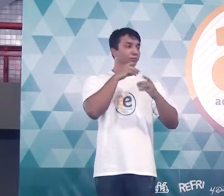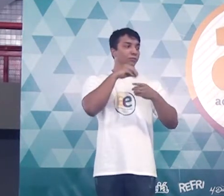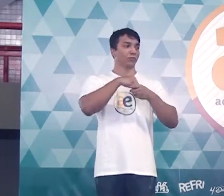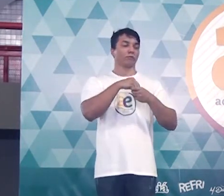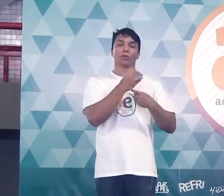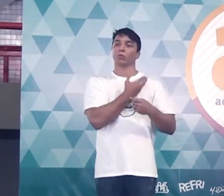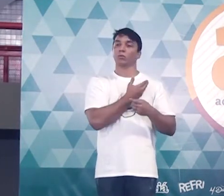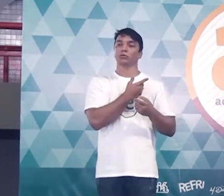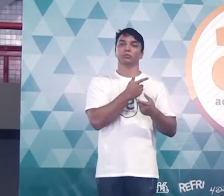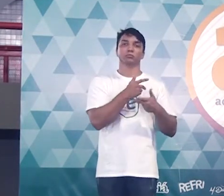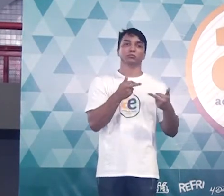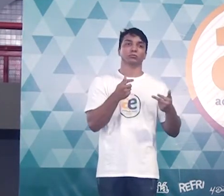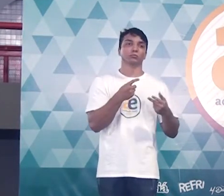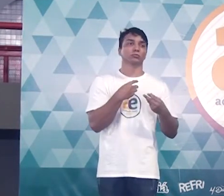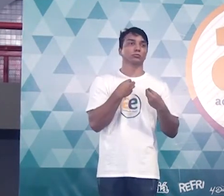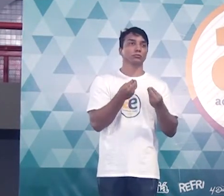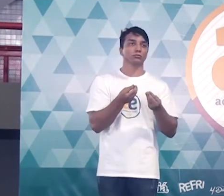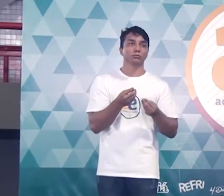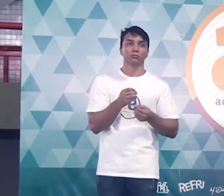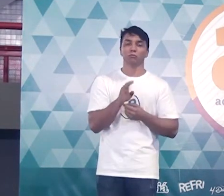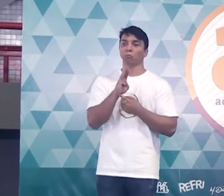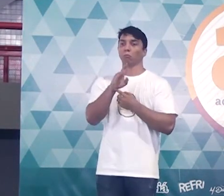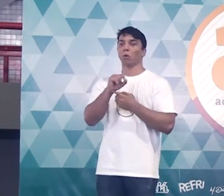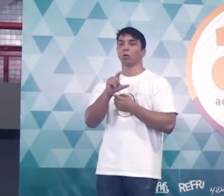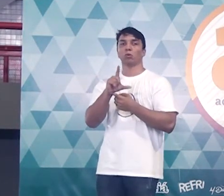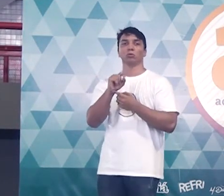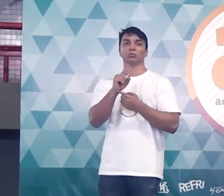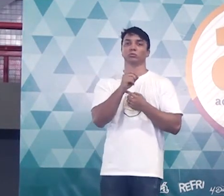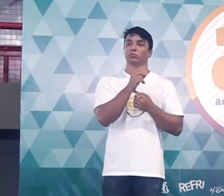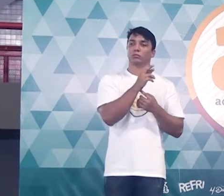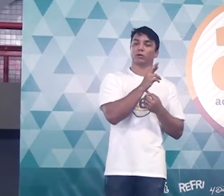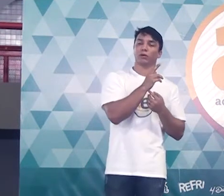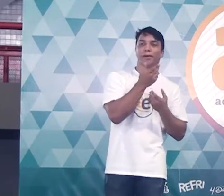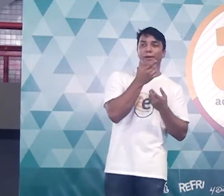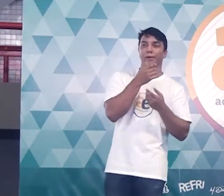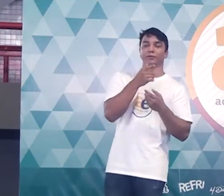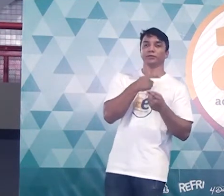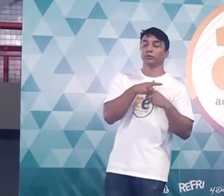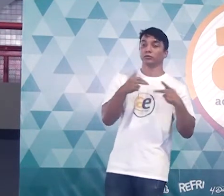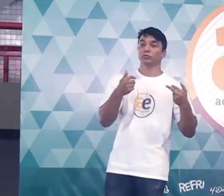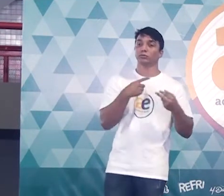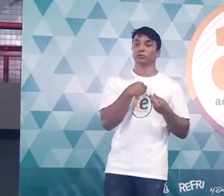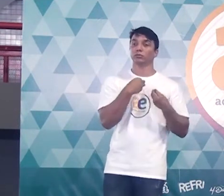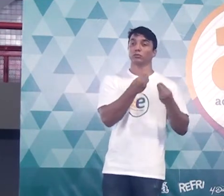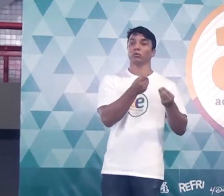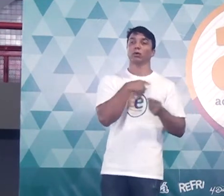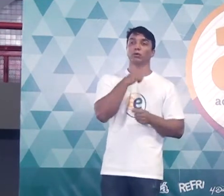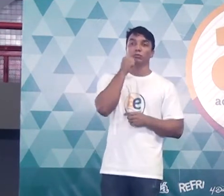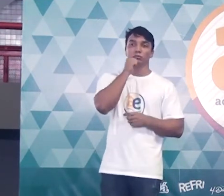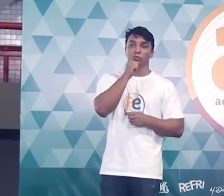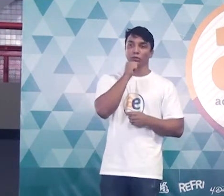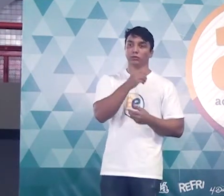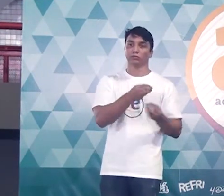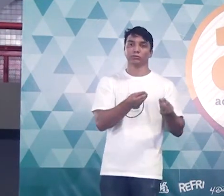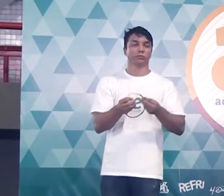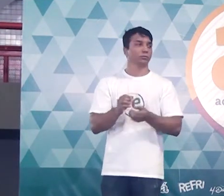amigo, oferecer um bolo, um refrigerante. Lá eles oferecem a mulher.